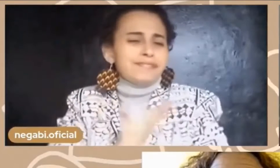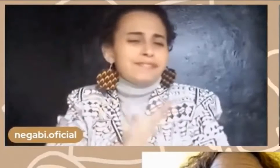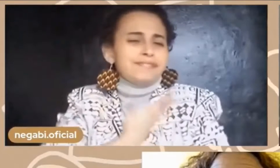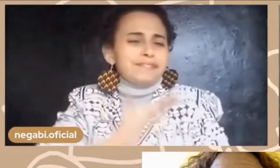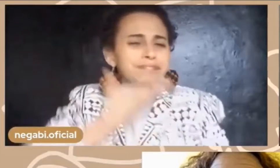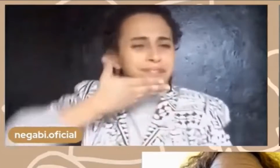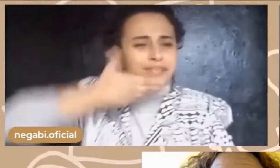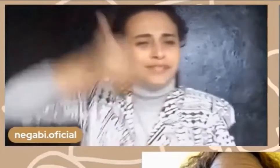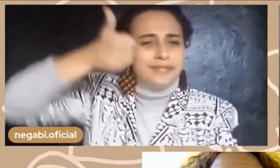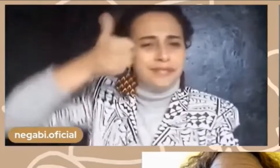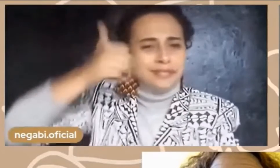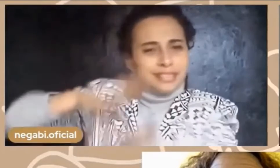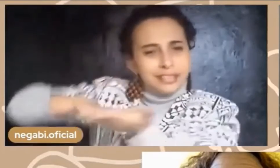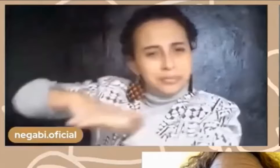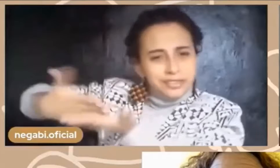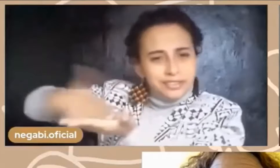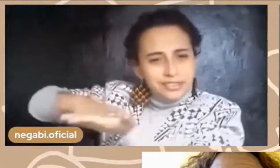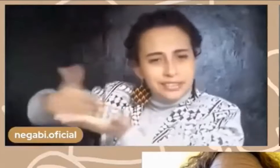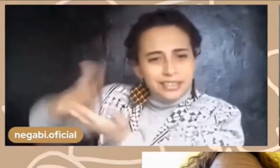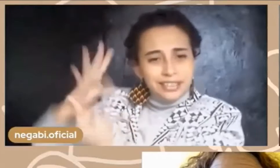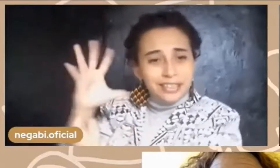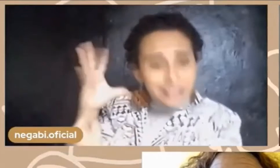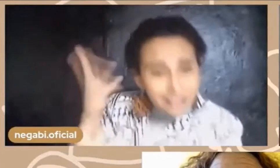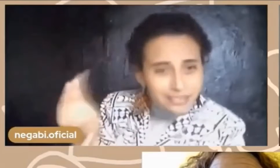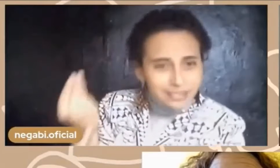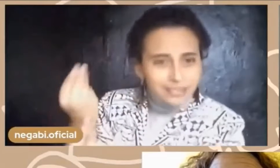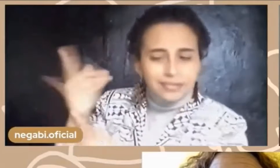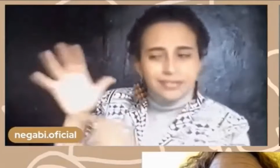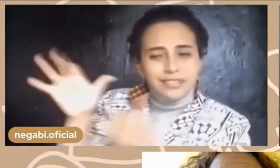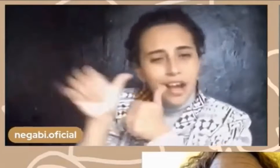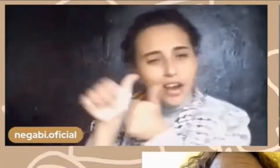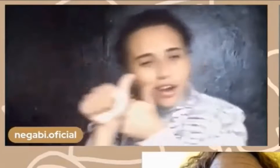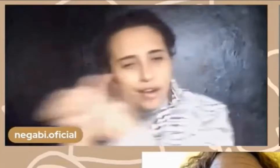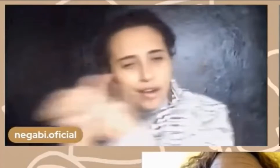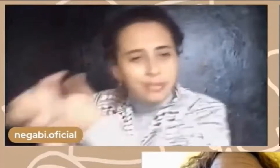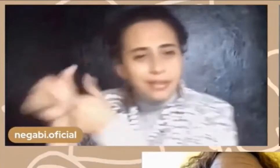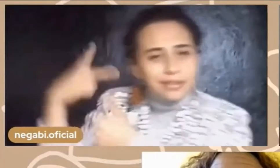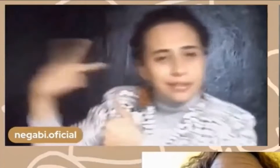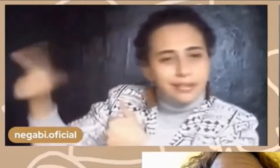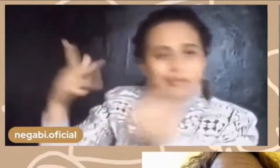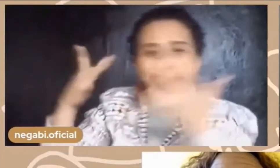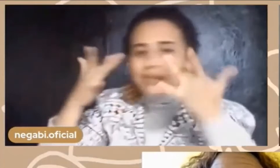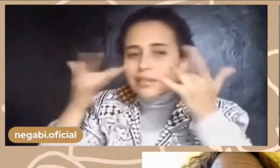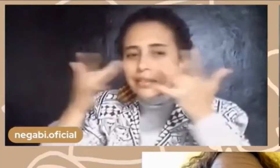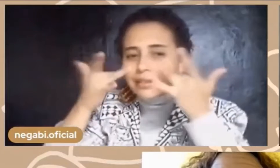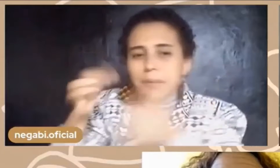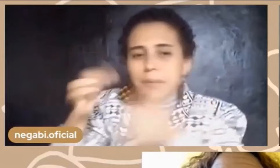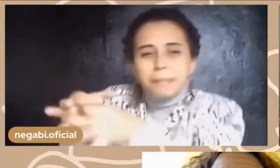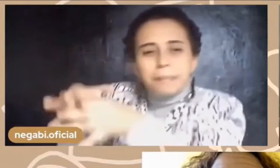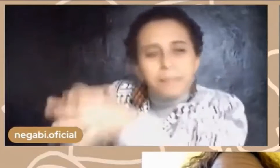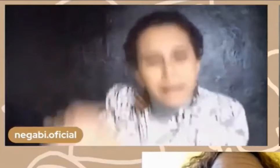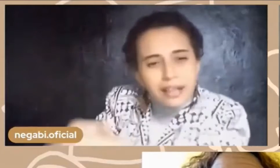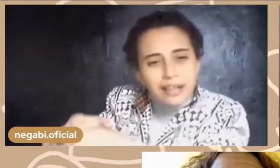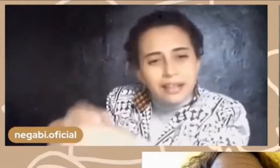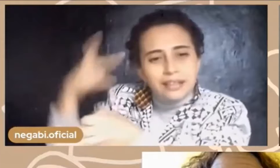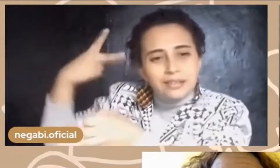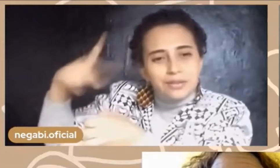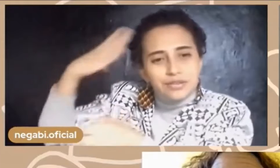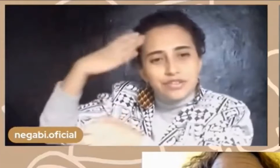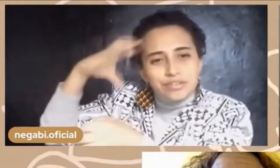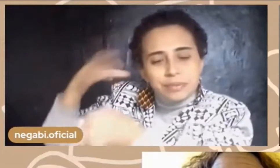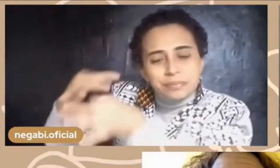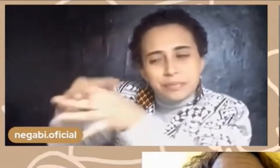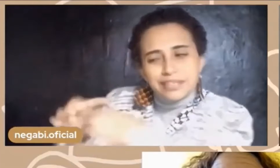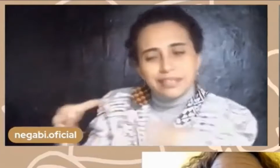eu acho que dá para começar, porque eu tinha contato com os meus amigos. E eu pensei, nossa, por que não ter contato e seguir um pouco os meus